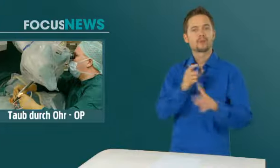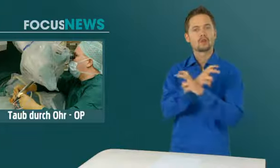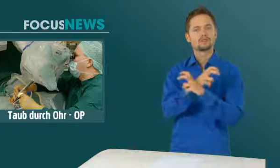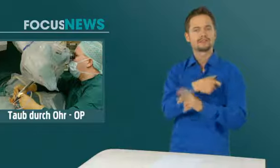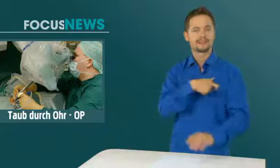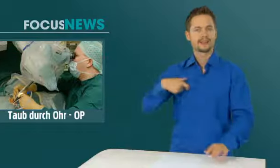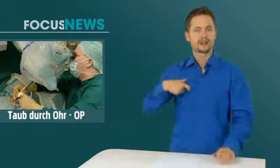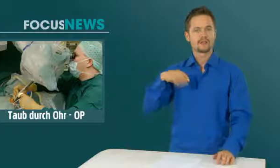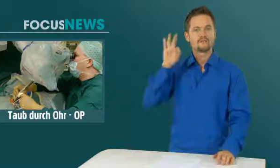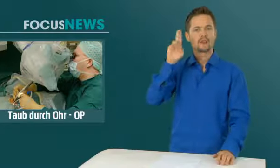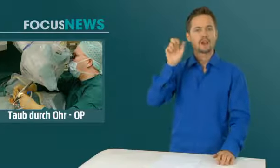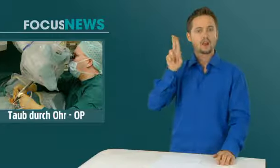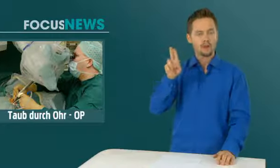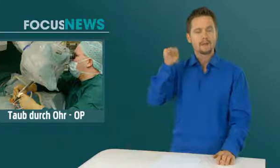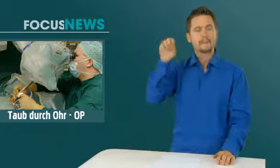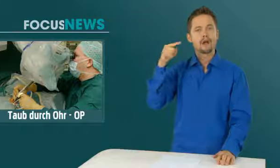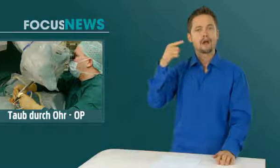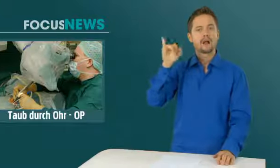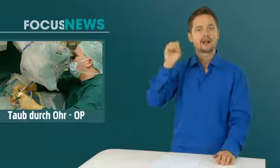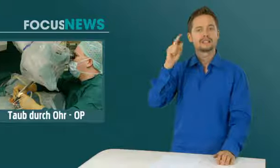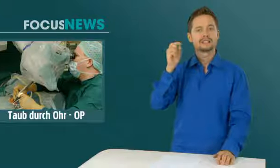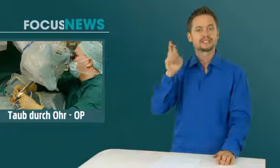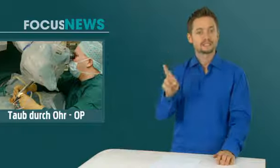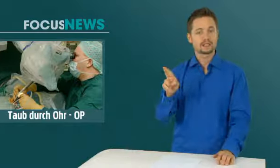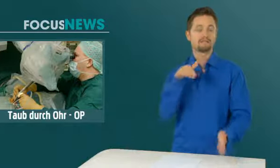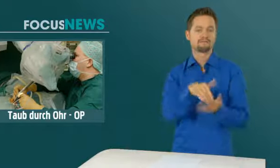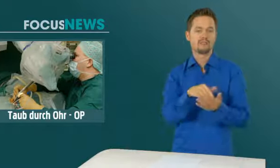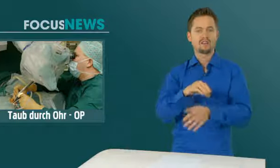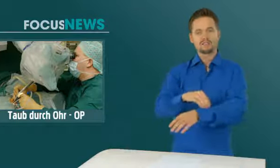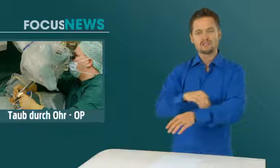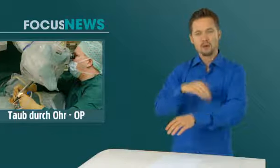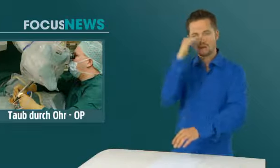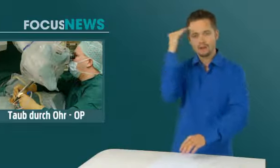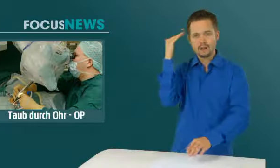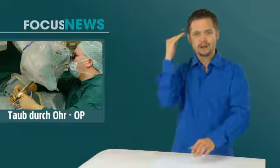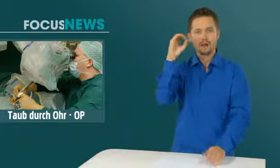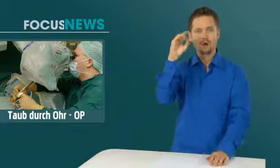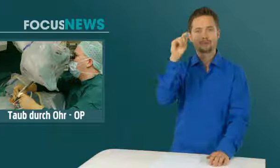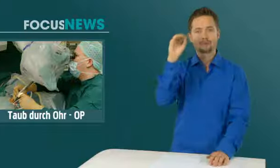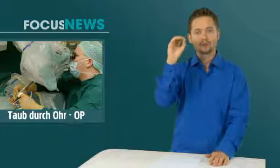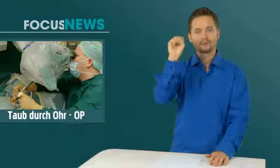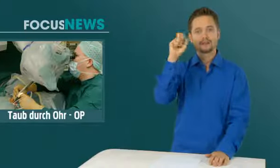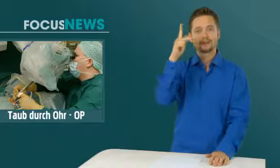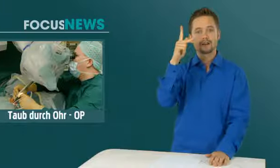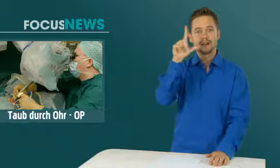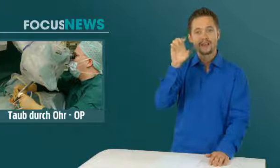österreich liegt eine frau namens magister unter der knochenkrankheit auto sklerose im mittelohr was eine schwerhörigkeit